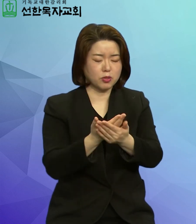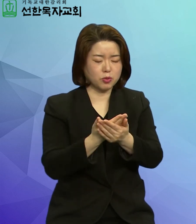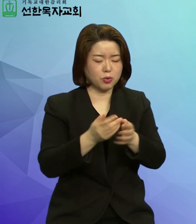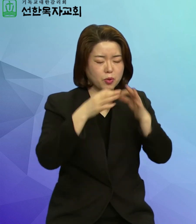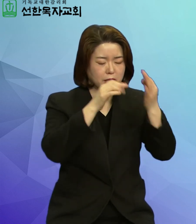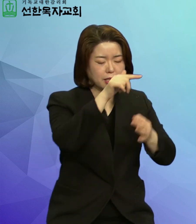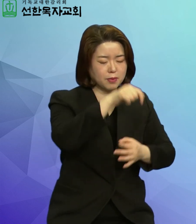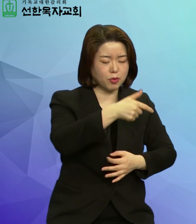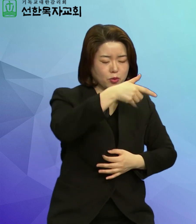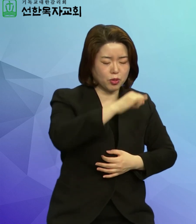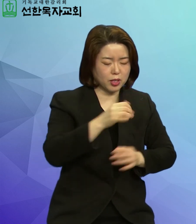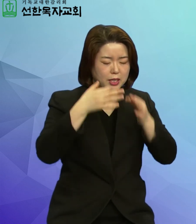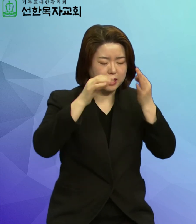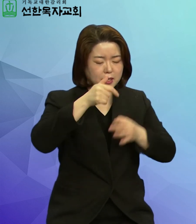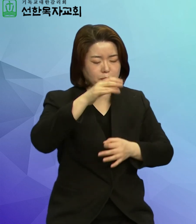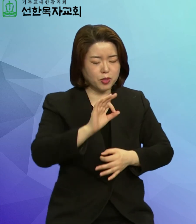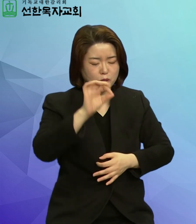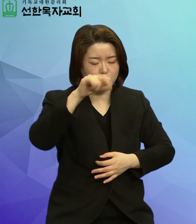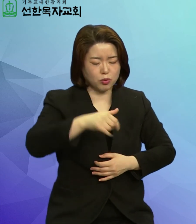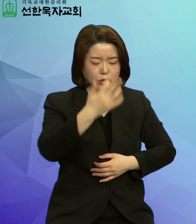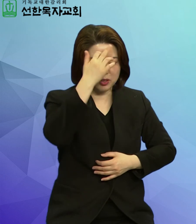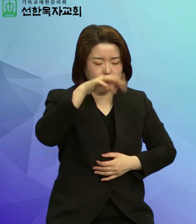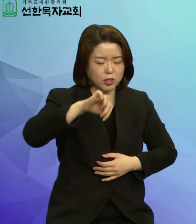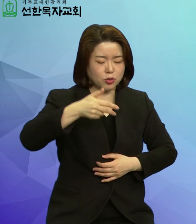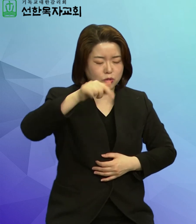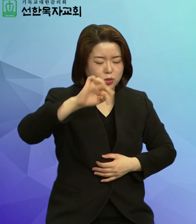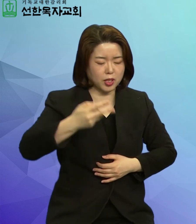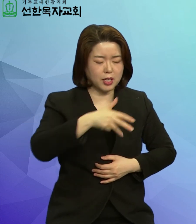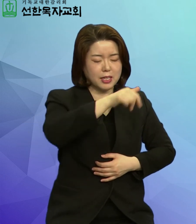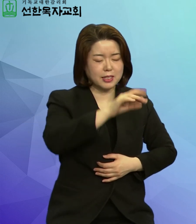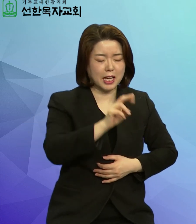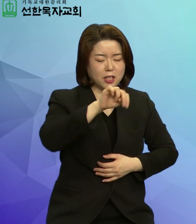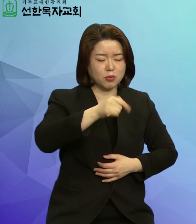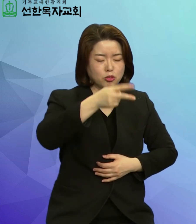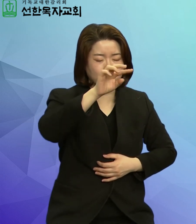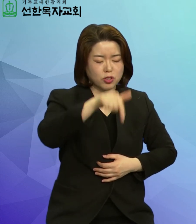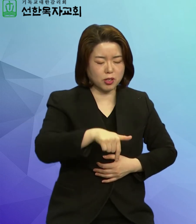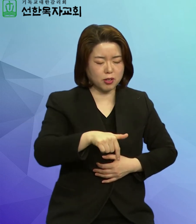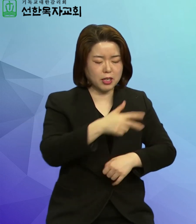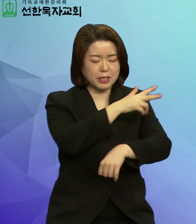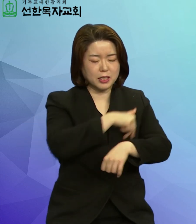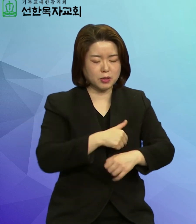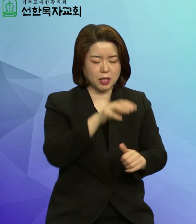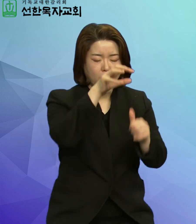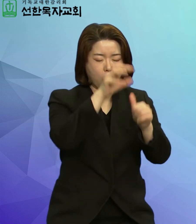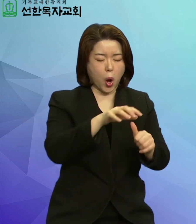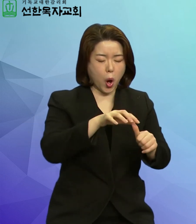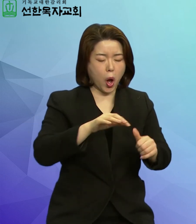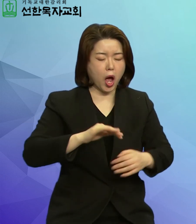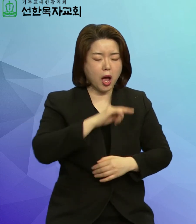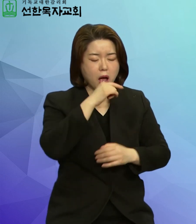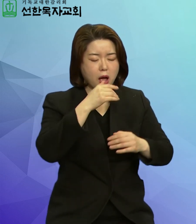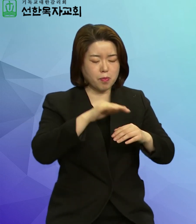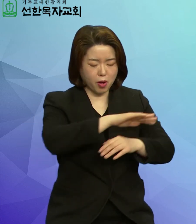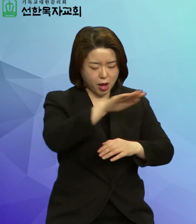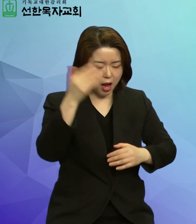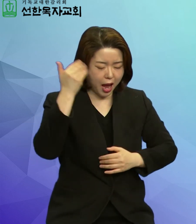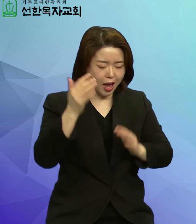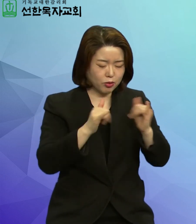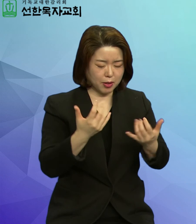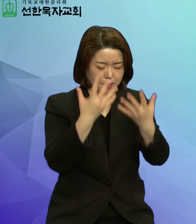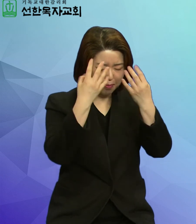하소서. 김국기 목사님과 김종훈 목사님, 최충길 선교사님, 장문석 집사님, 억류되어 있는 우리 국민들